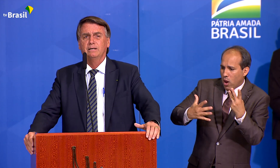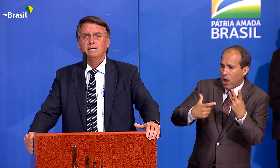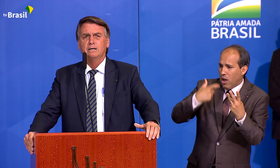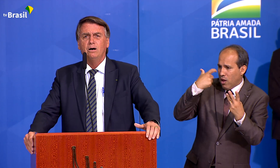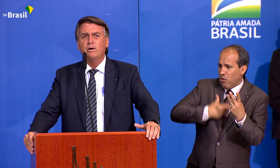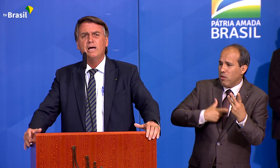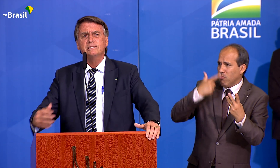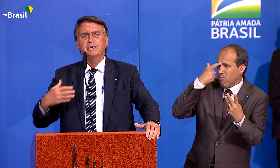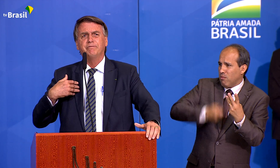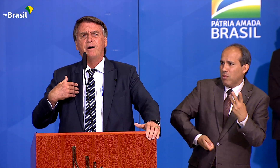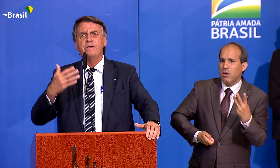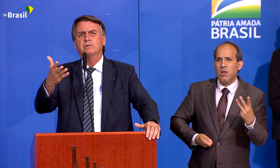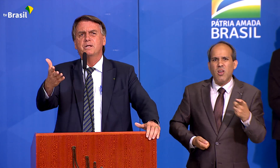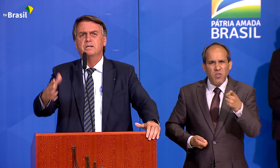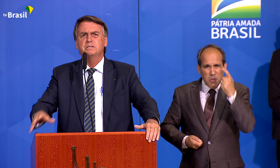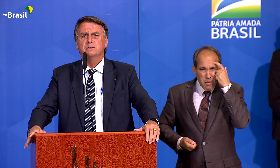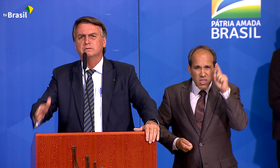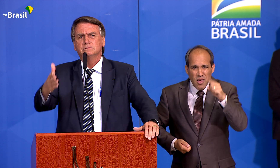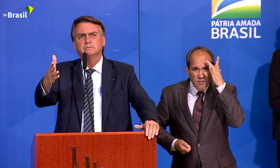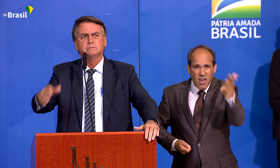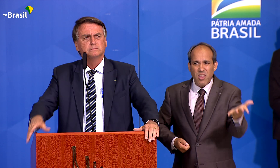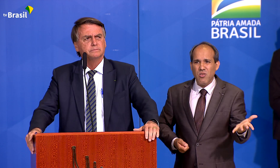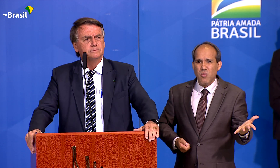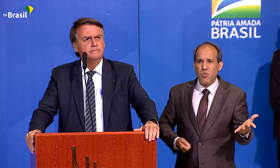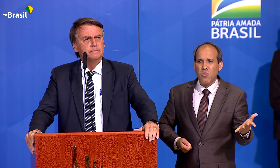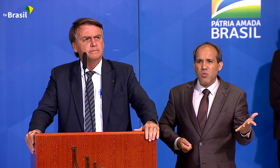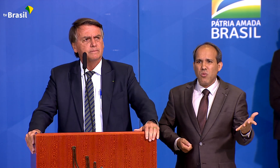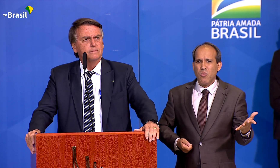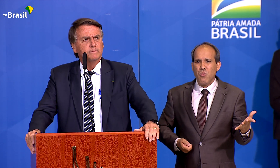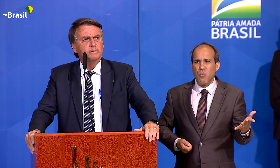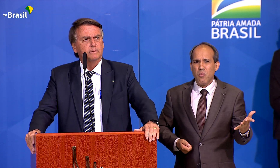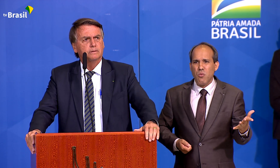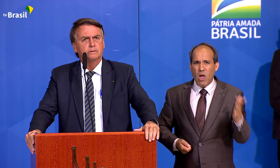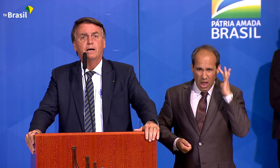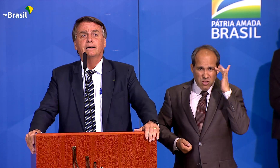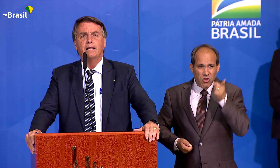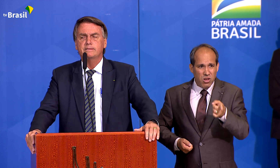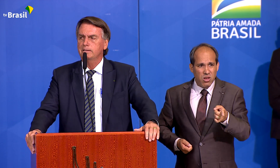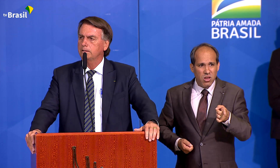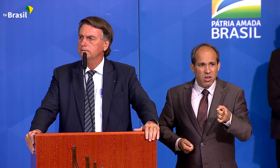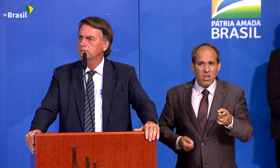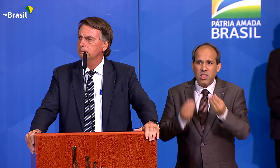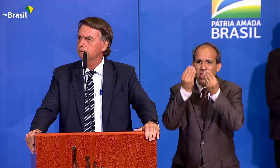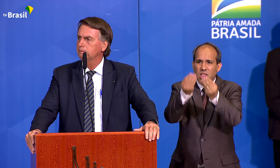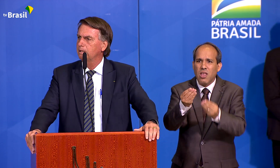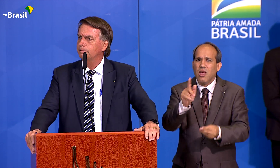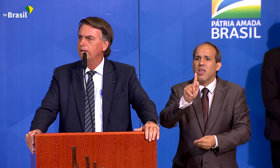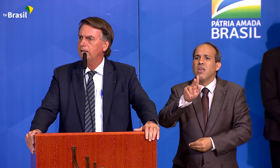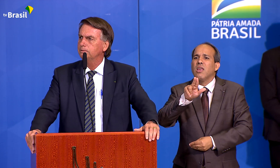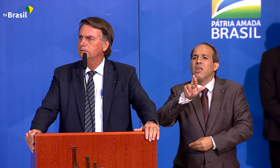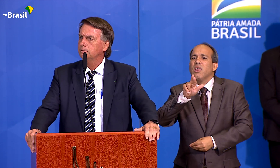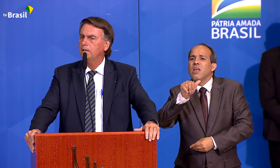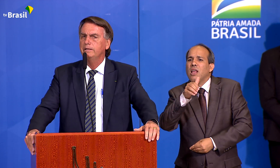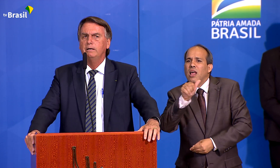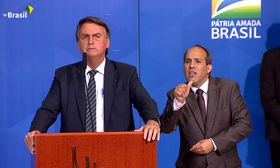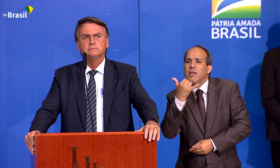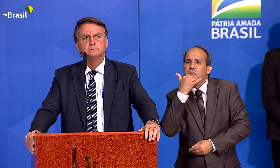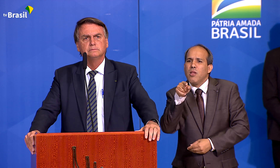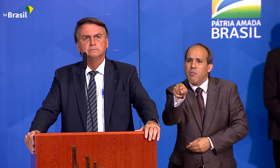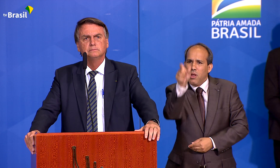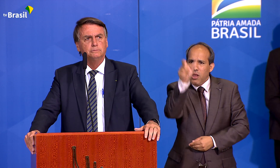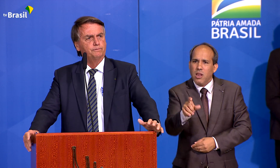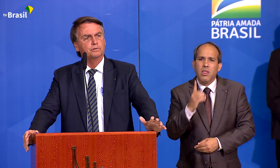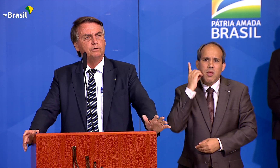decidir o que acha que é fácil decidir e a graça do deputado